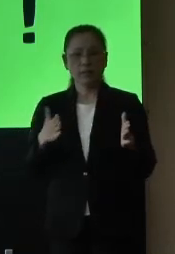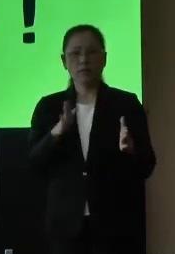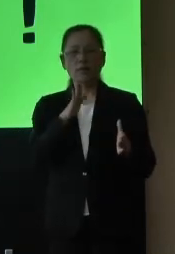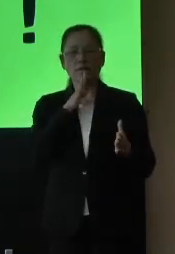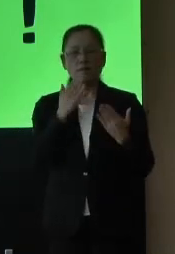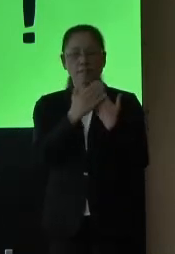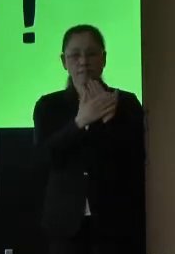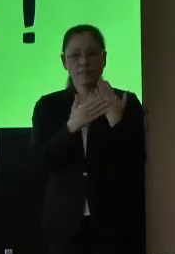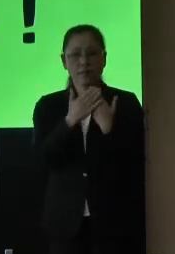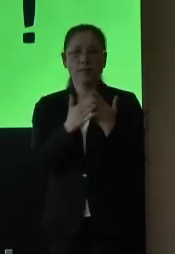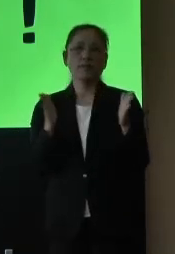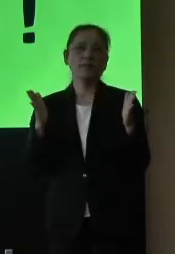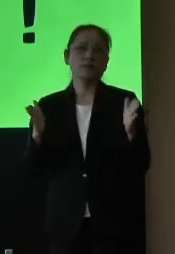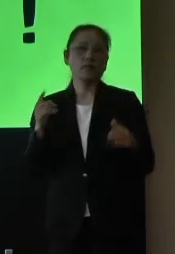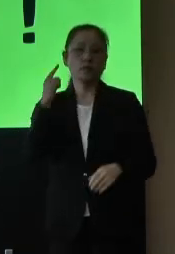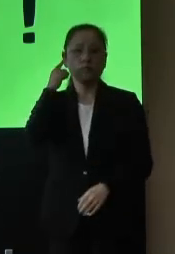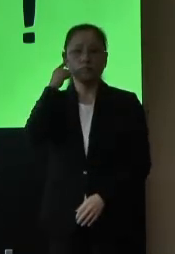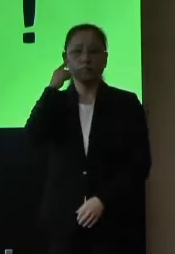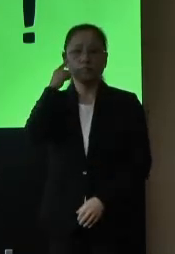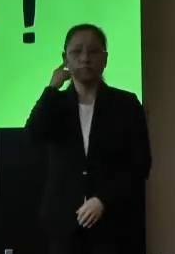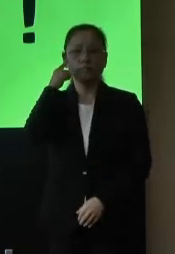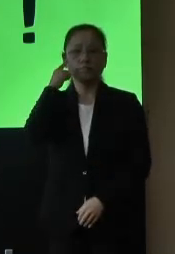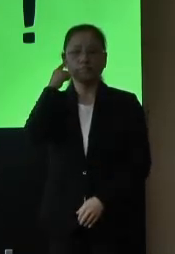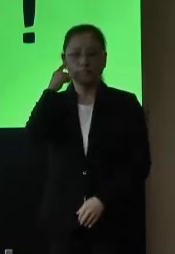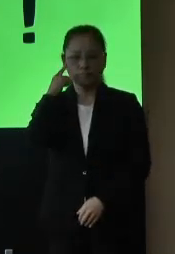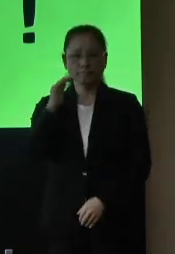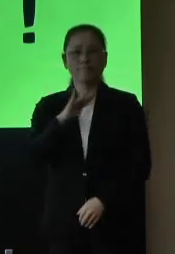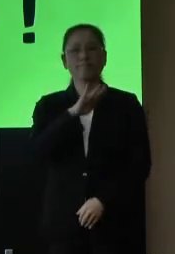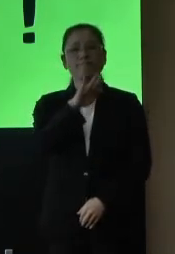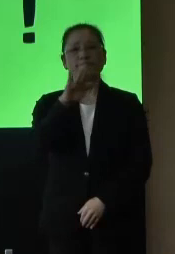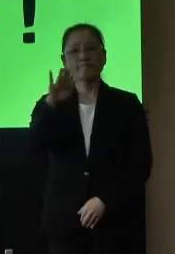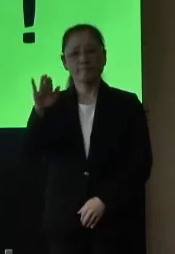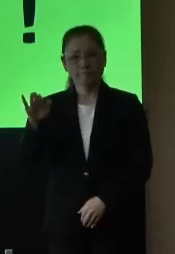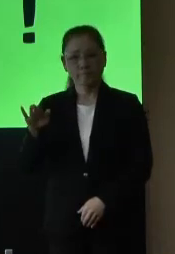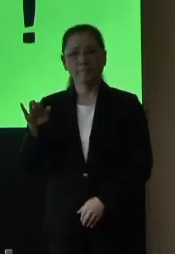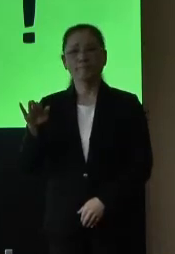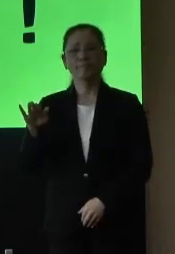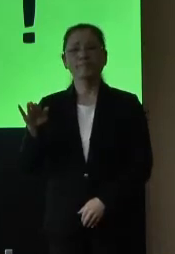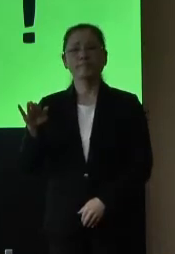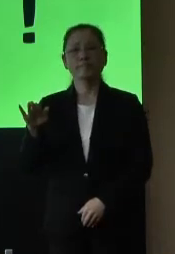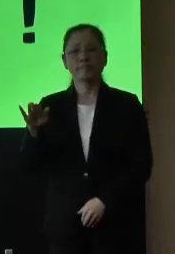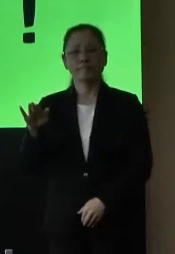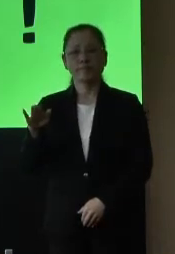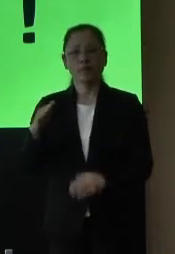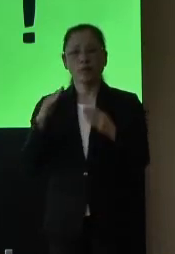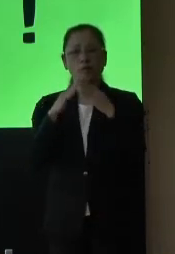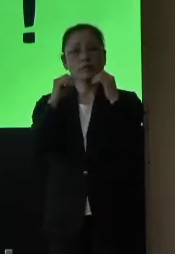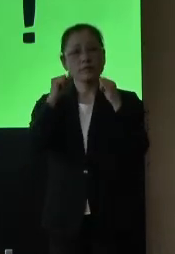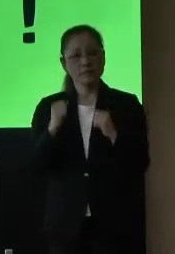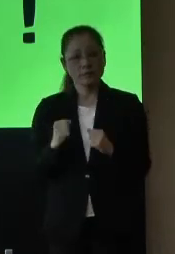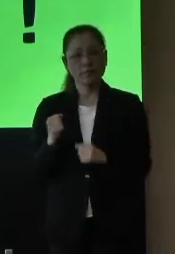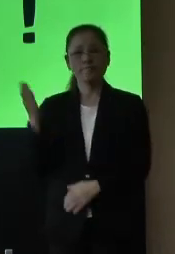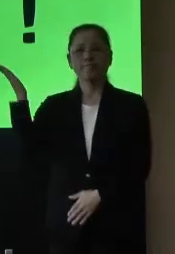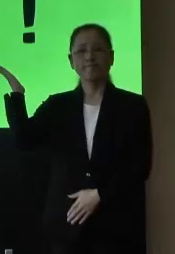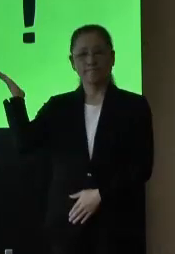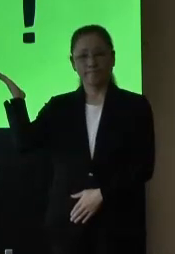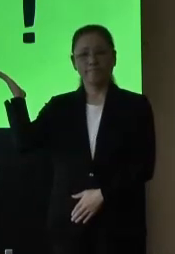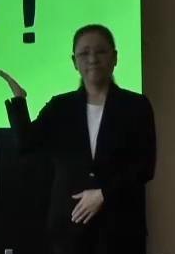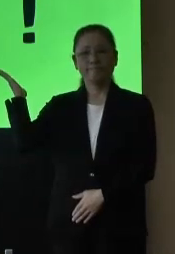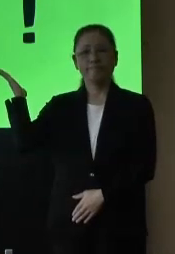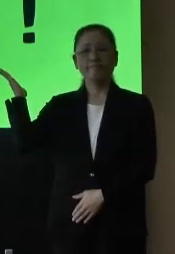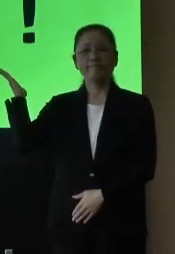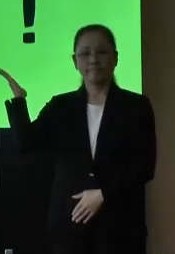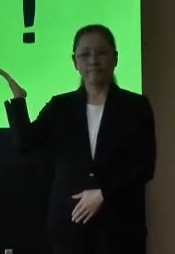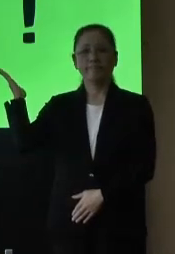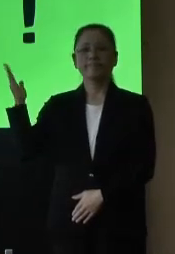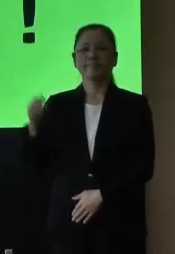な時期であると認識をしています。県民の皆さんにおかれては、 おうちにいよう、ステイホーム、